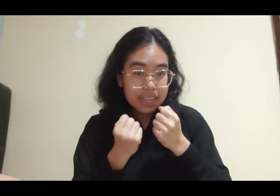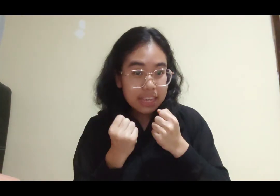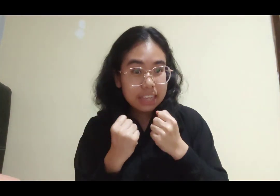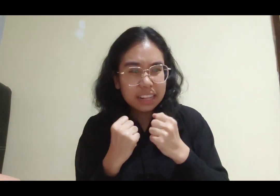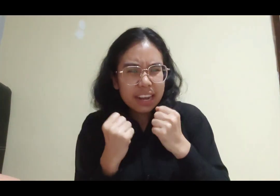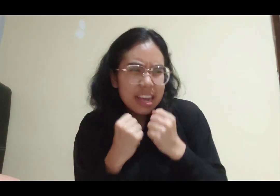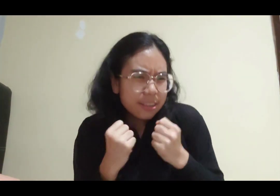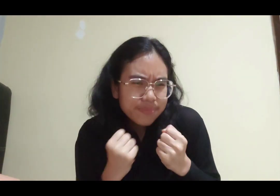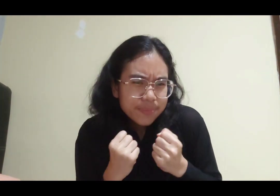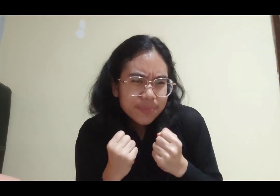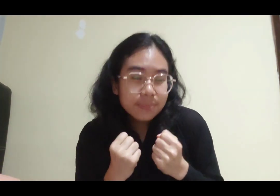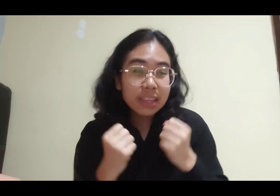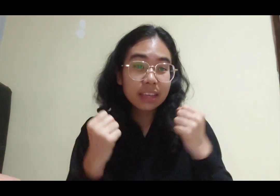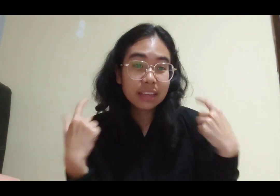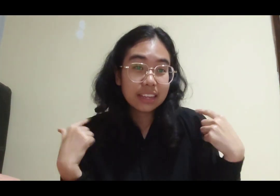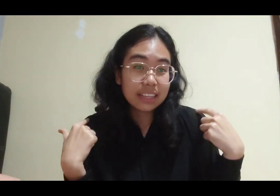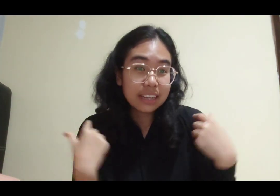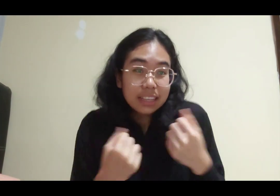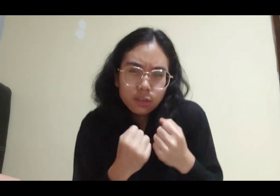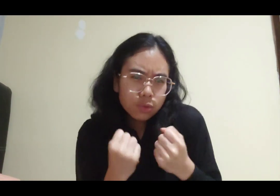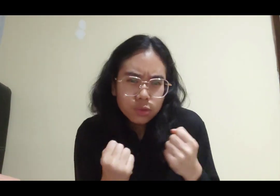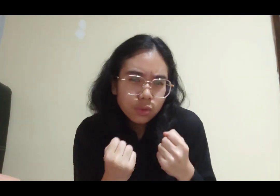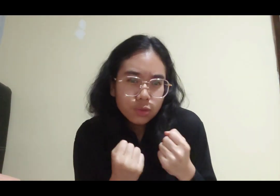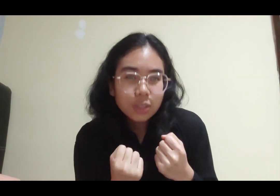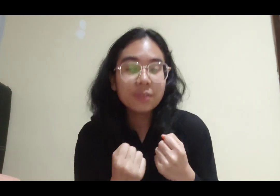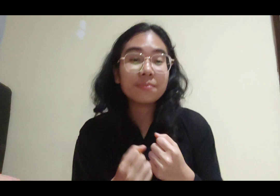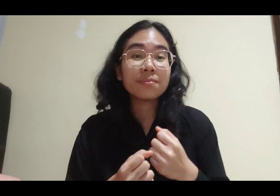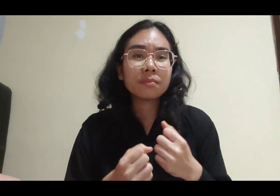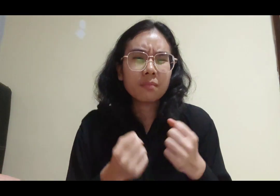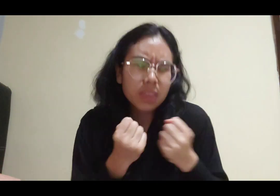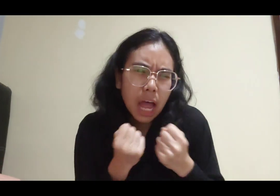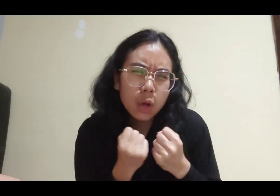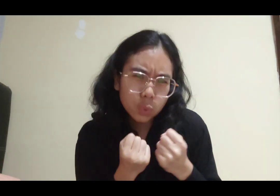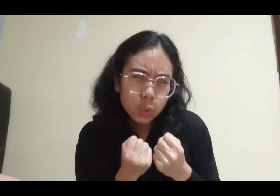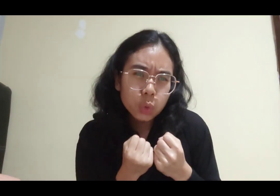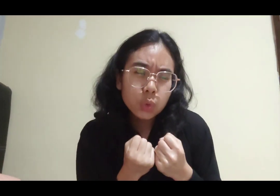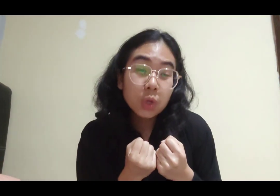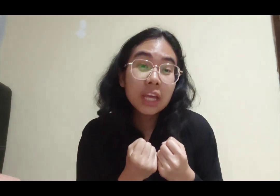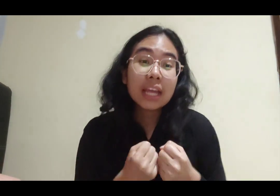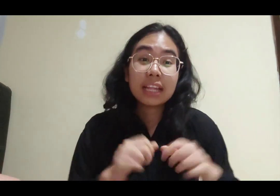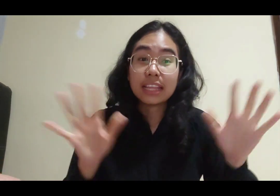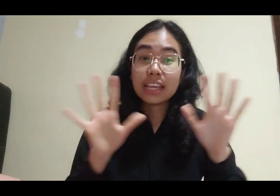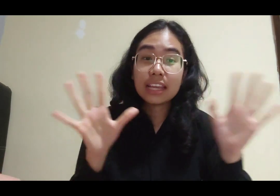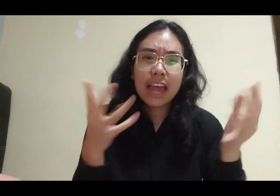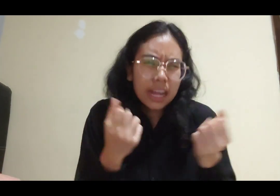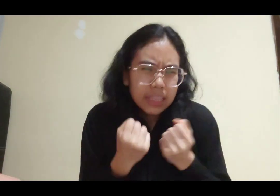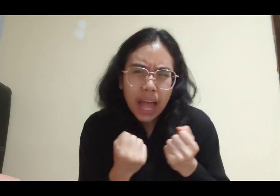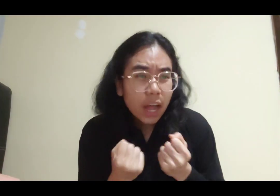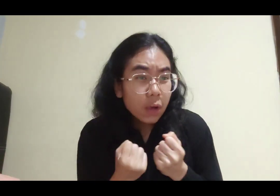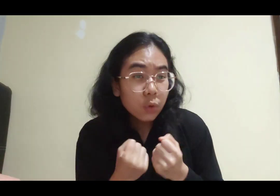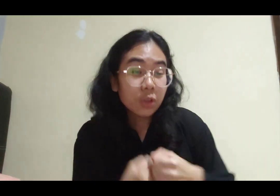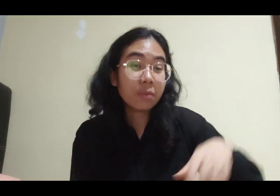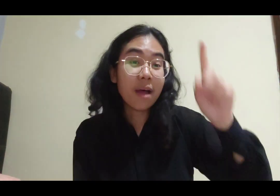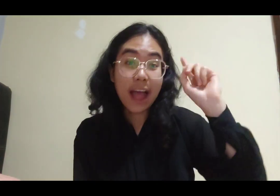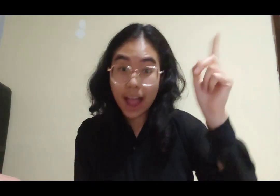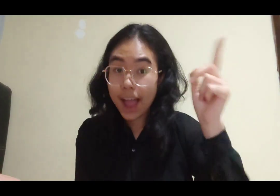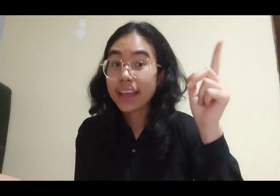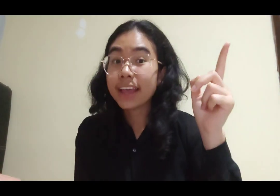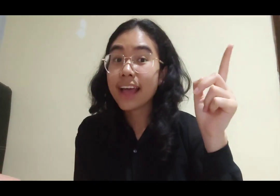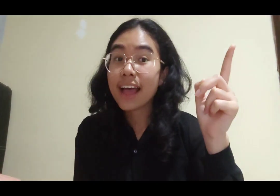gini, dada, getar-getar, zut-zut gitu. Takut. Tidak takut